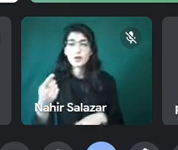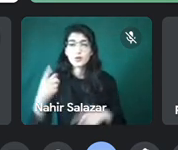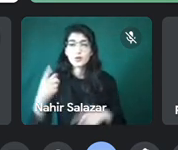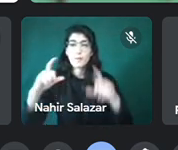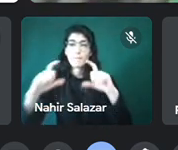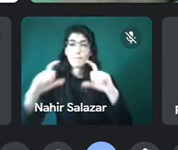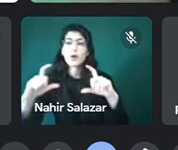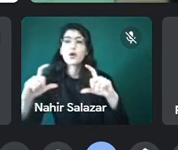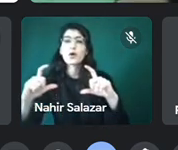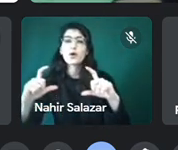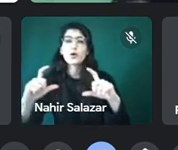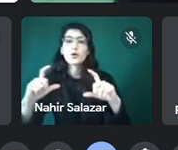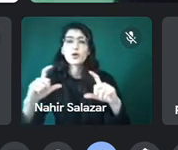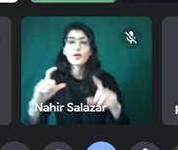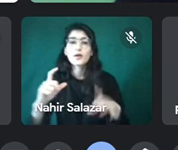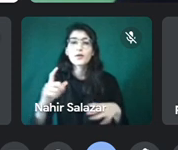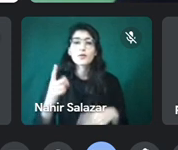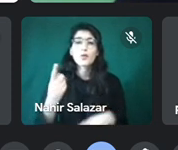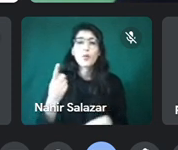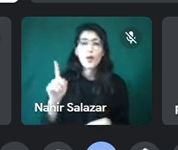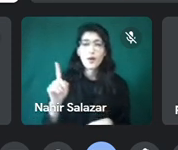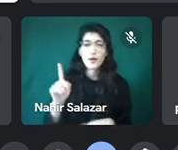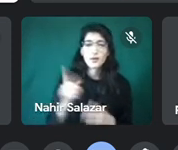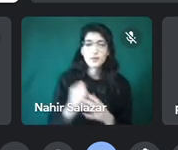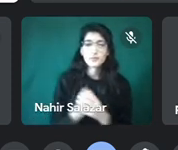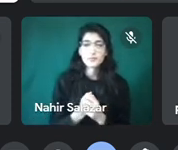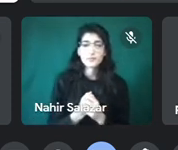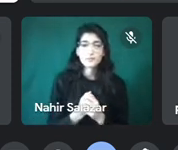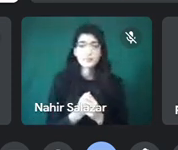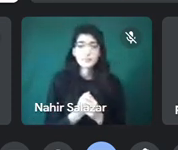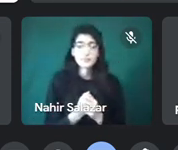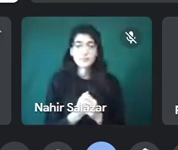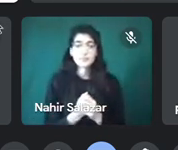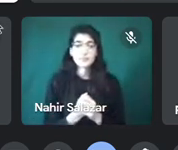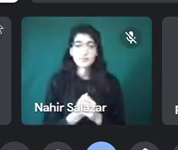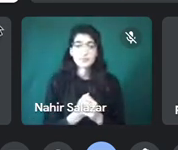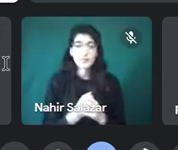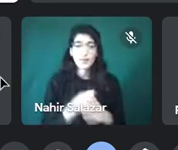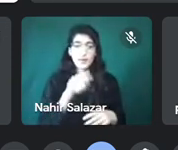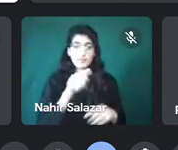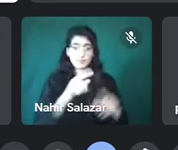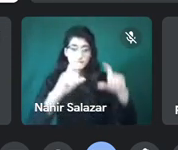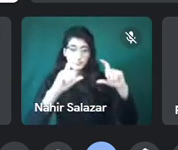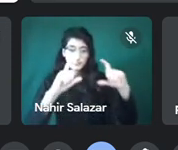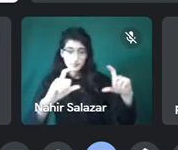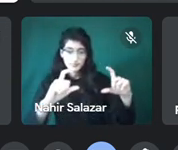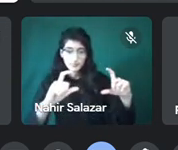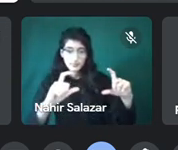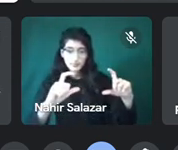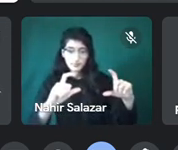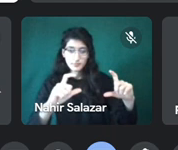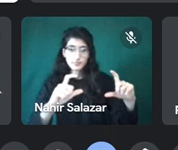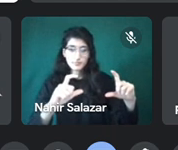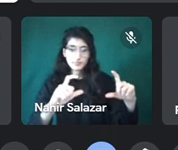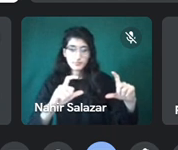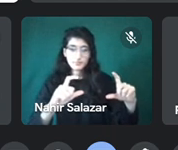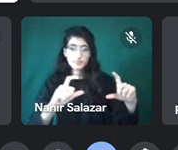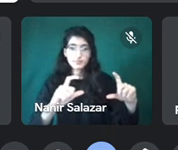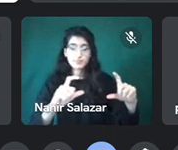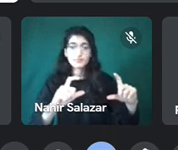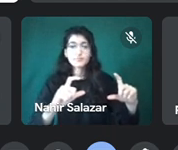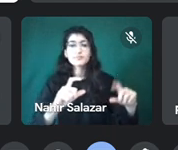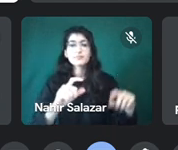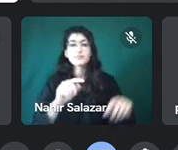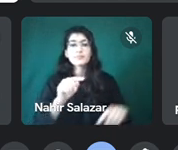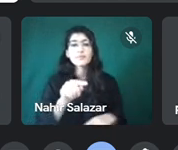Inclusive Knowledge Societies. Bien, acá las encerré juntas a Knowledge y Society, que son